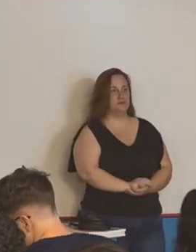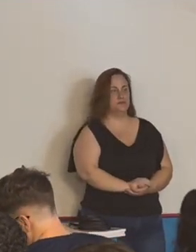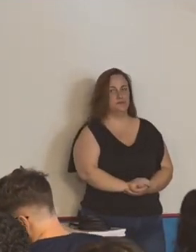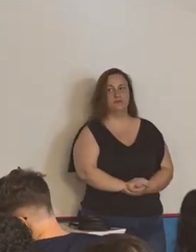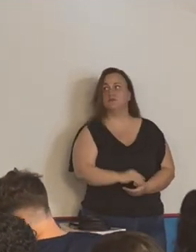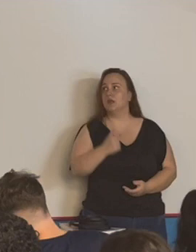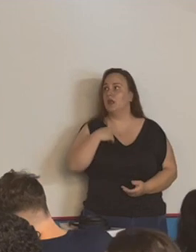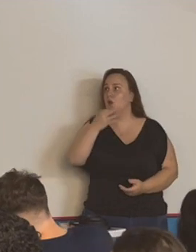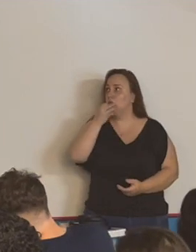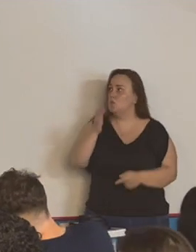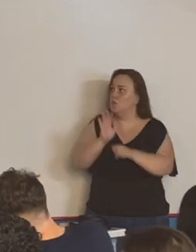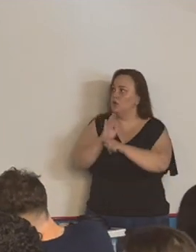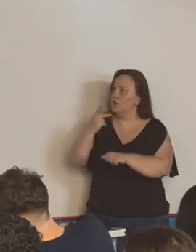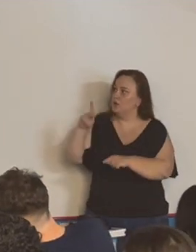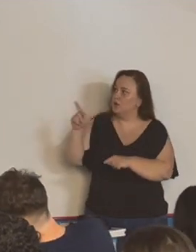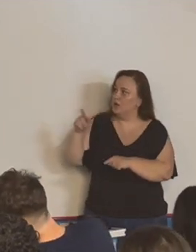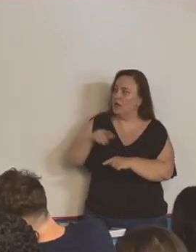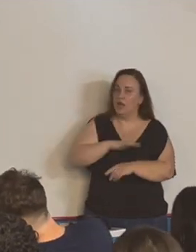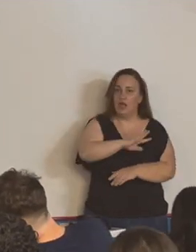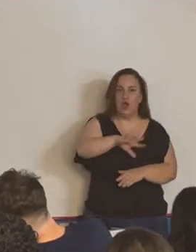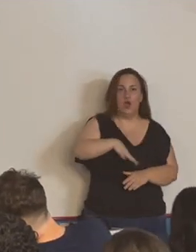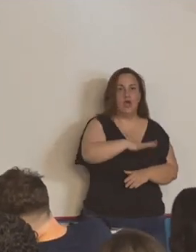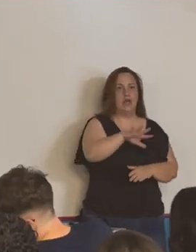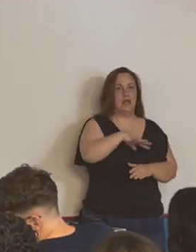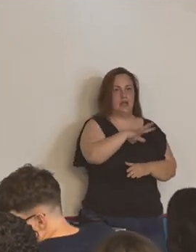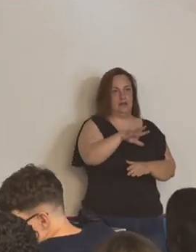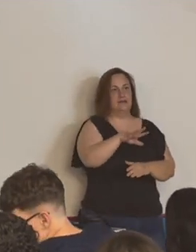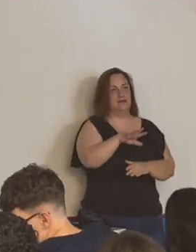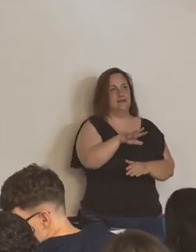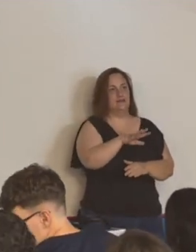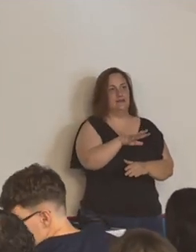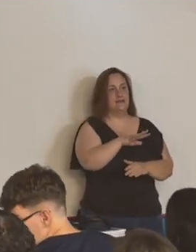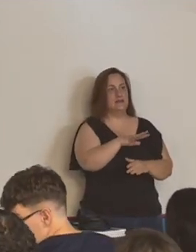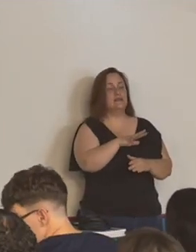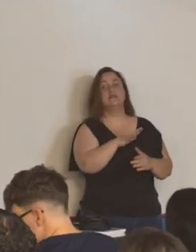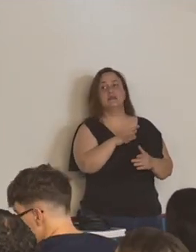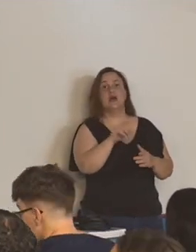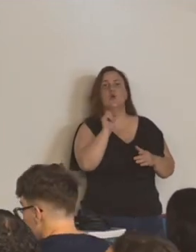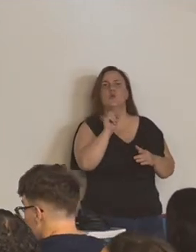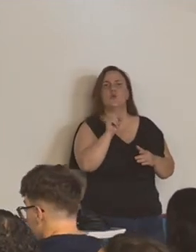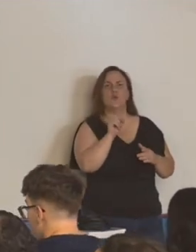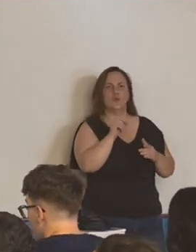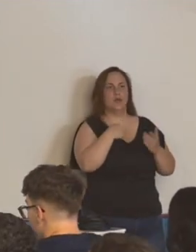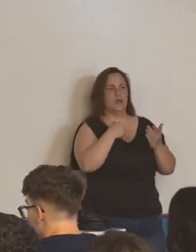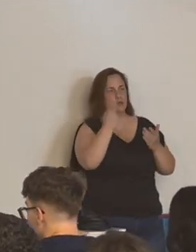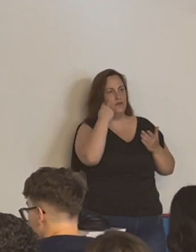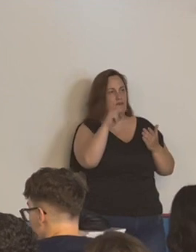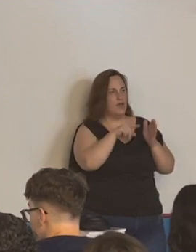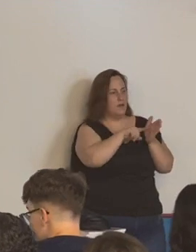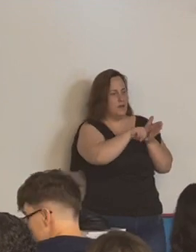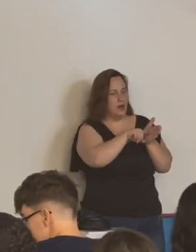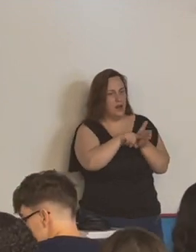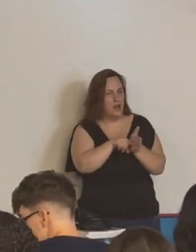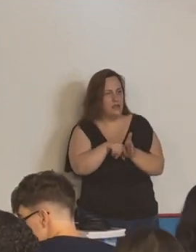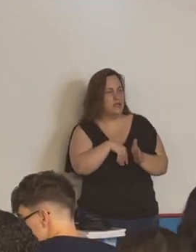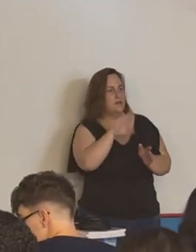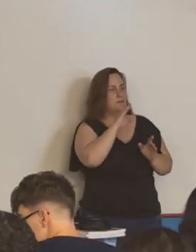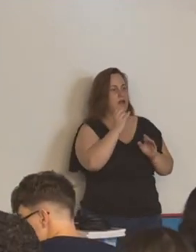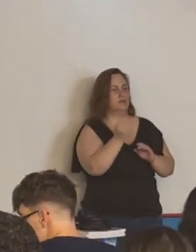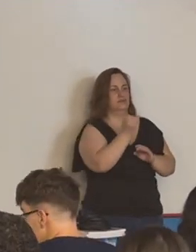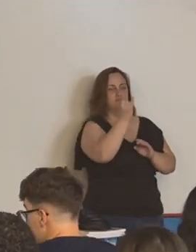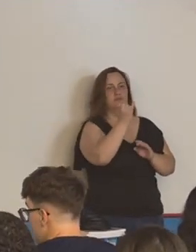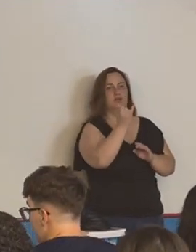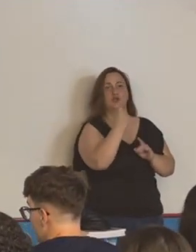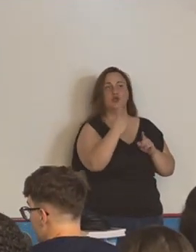E aí eu considero esse trabalho, que é a Sala dos Provedores, talvez o meu trabalho, enquanto pesquisa, o trabalho mais importante,